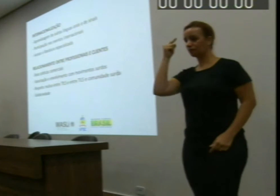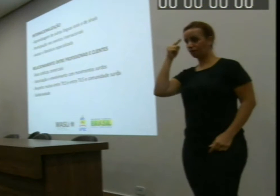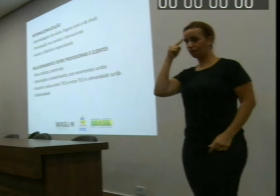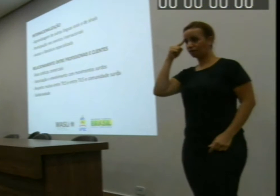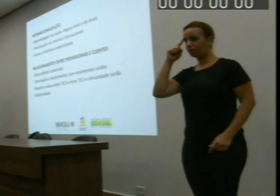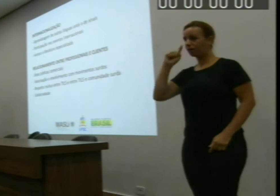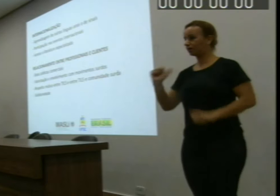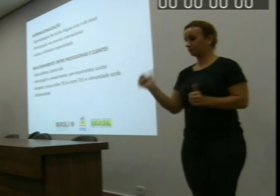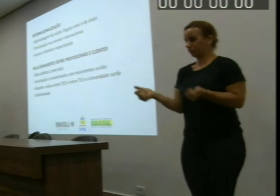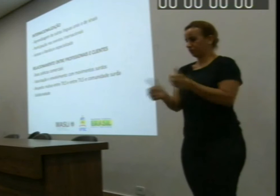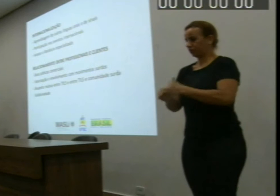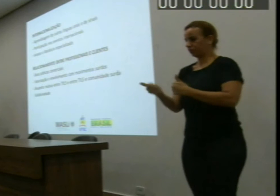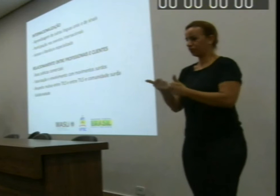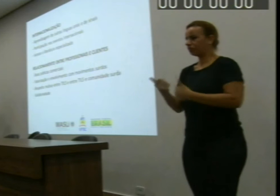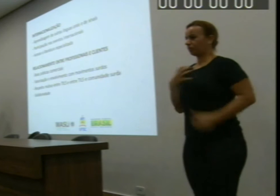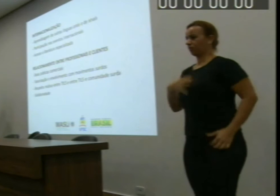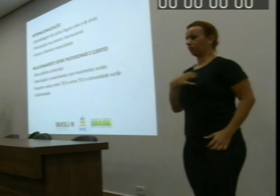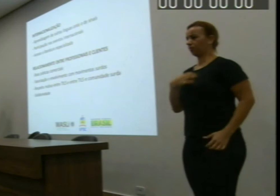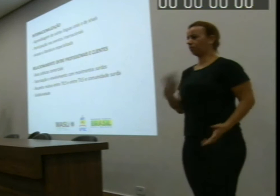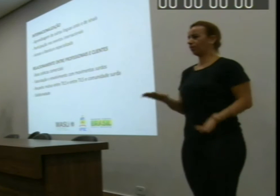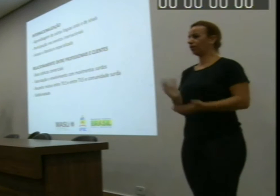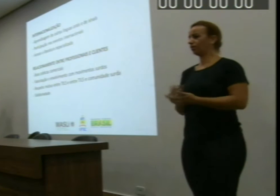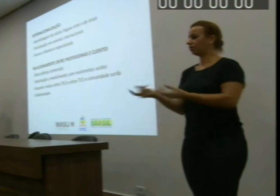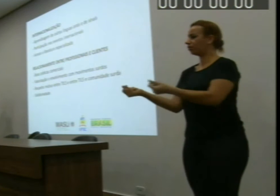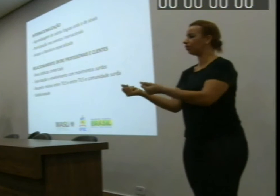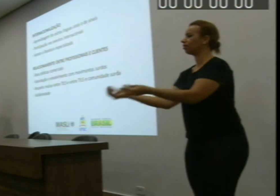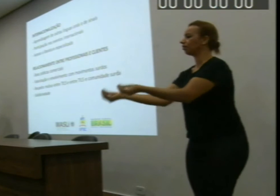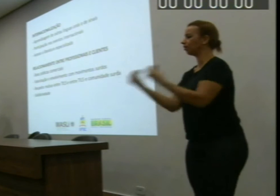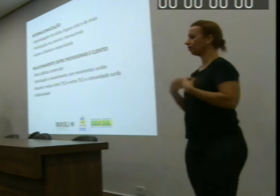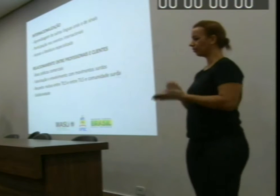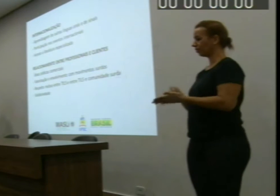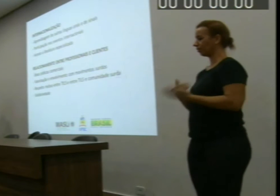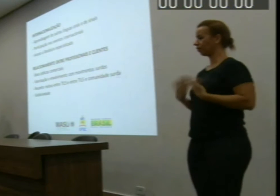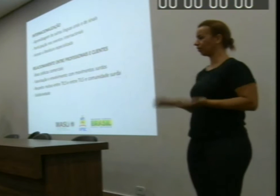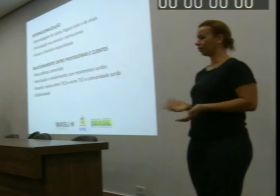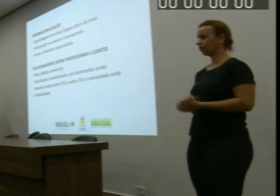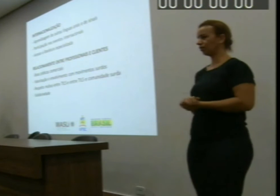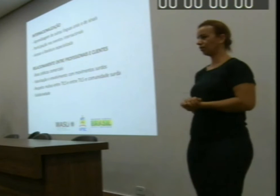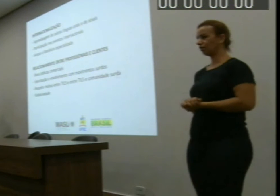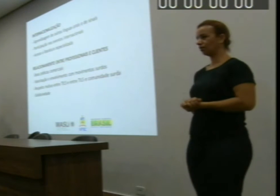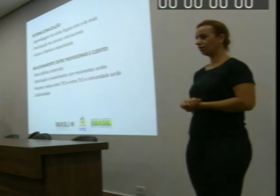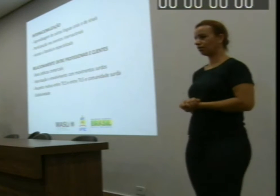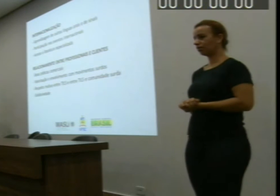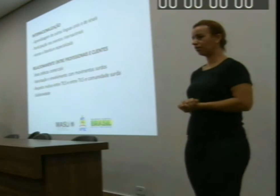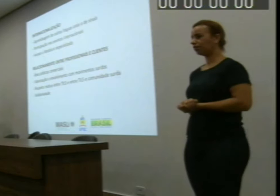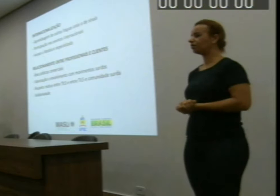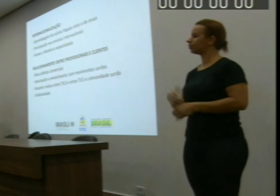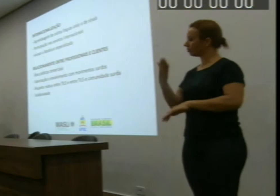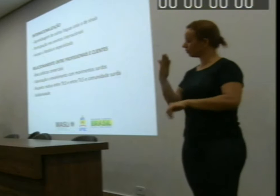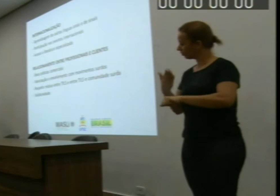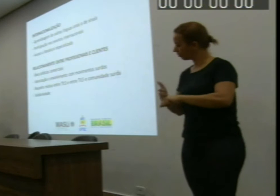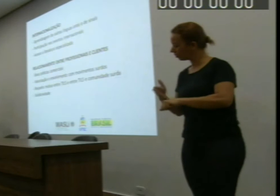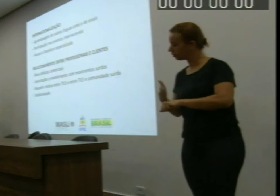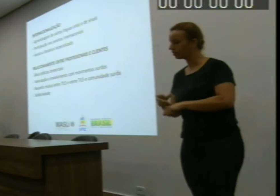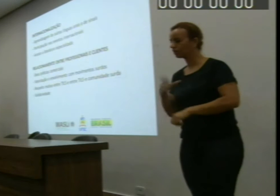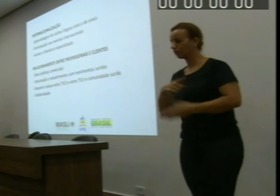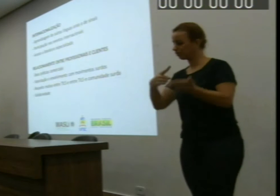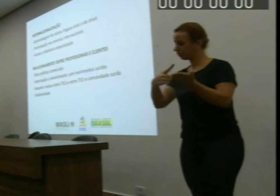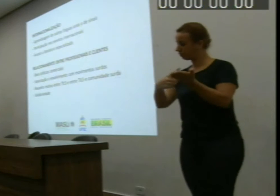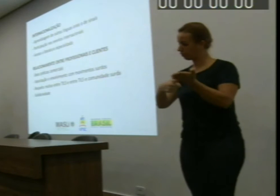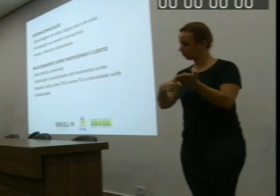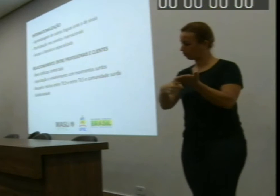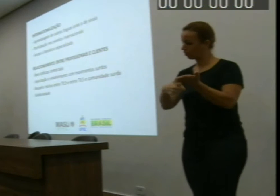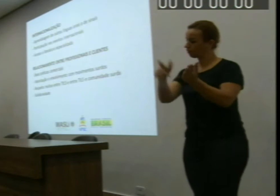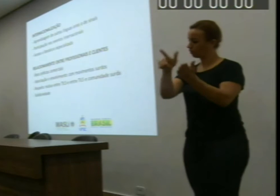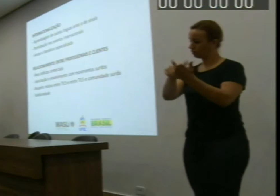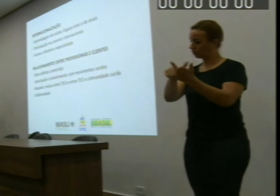remuneração quis exigir remuneração Então as boas práticas elas não são para ofender ninguém elas não são para dizer quem